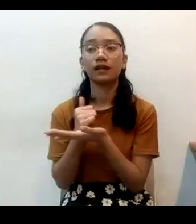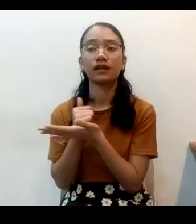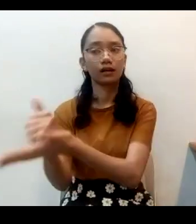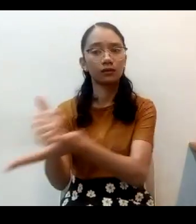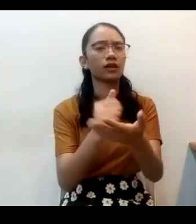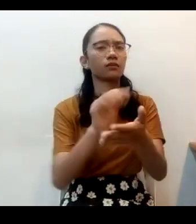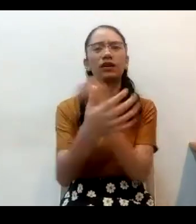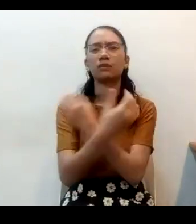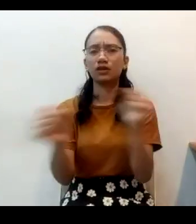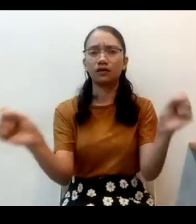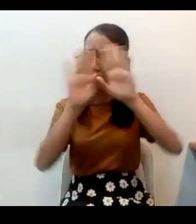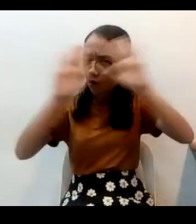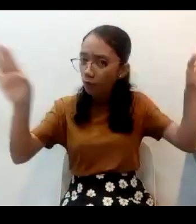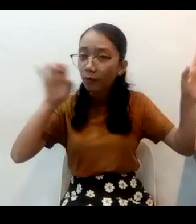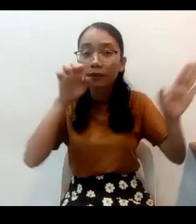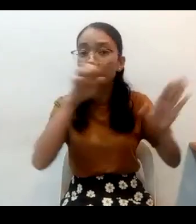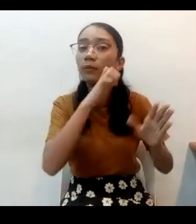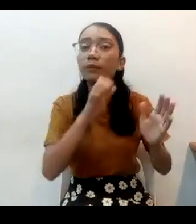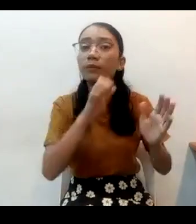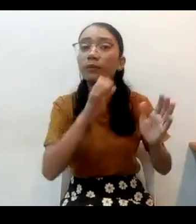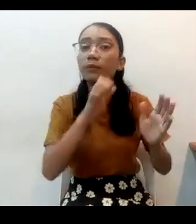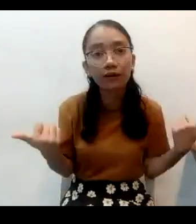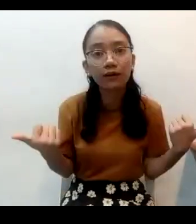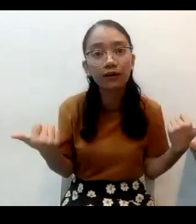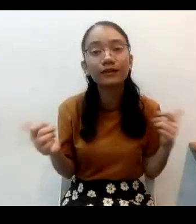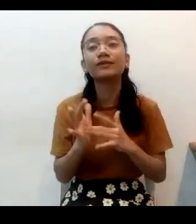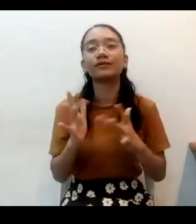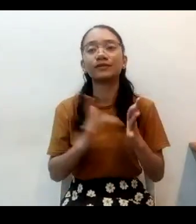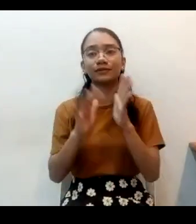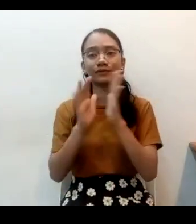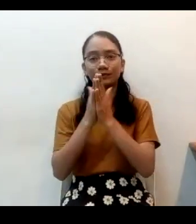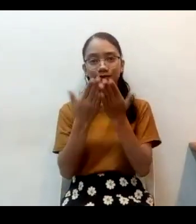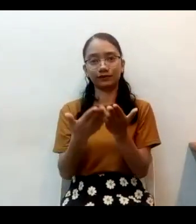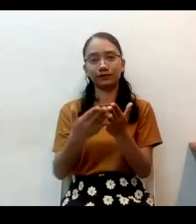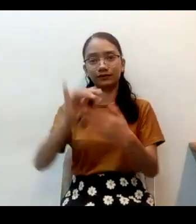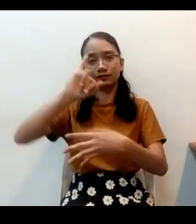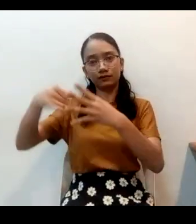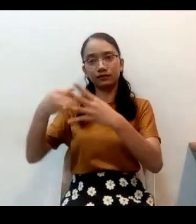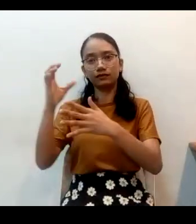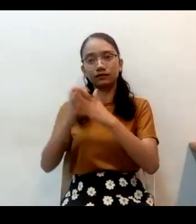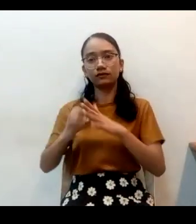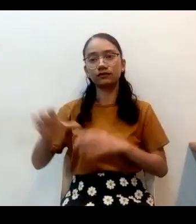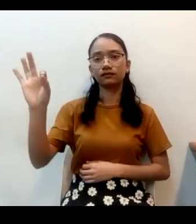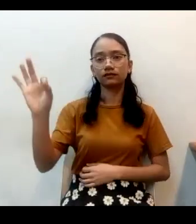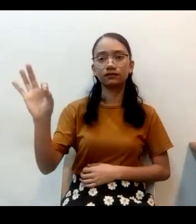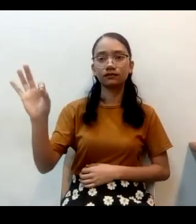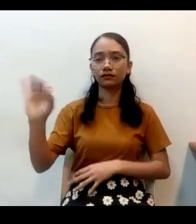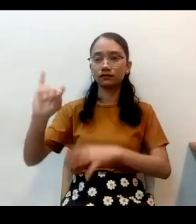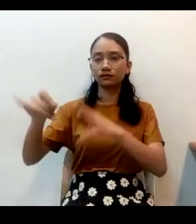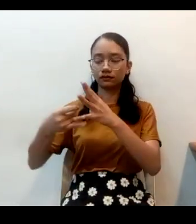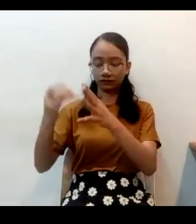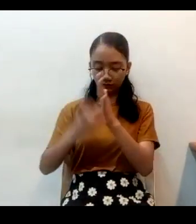Kung gayon, paano mabubuksan yung ating mata at paano tayo maliligtas? Let's go back to John chapter 9, Balikan po natin sa 1